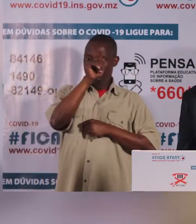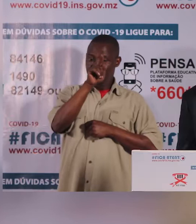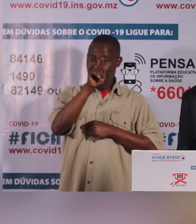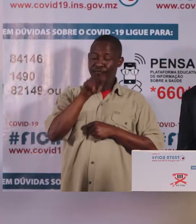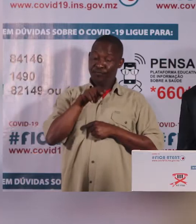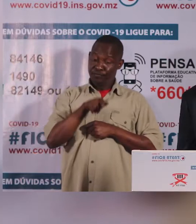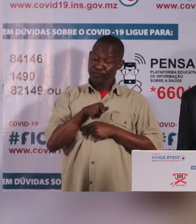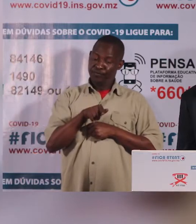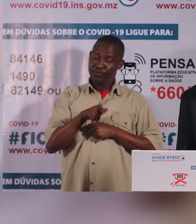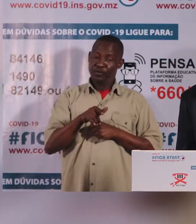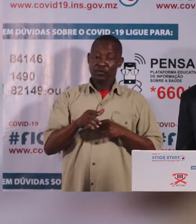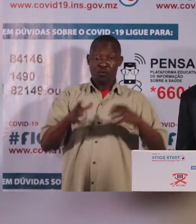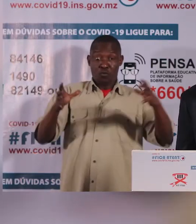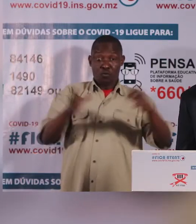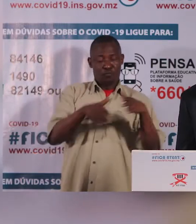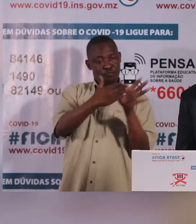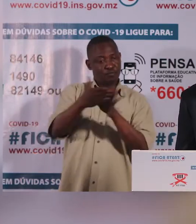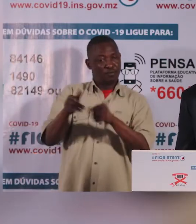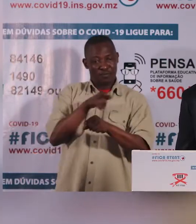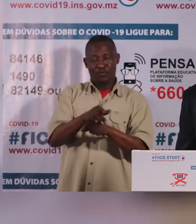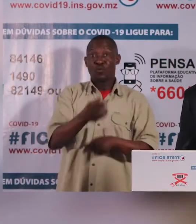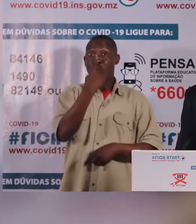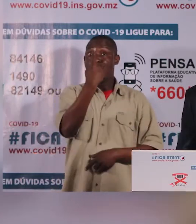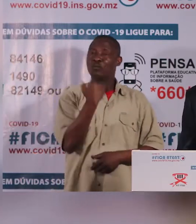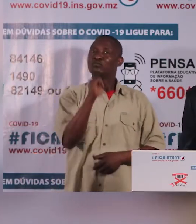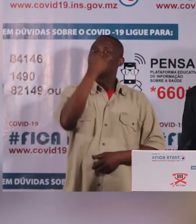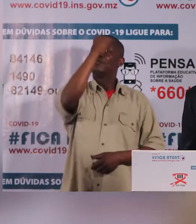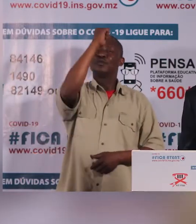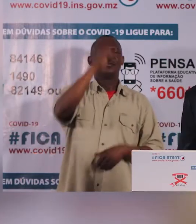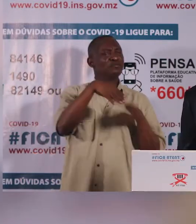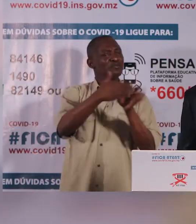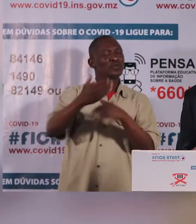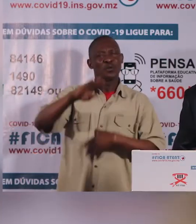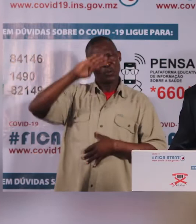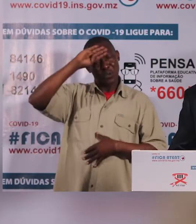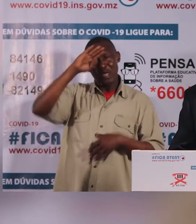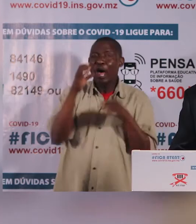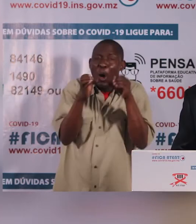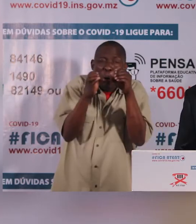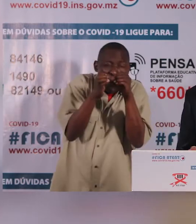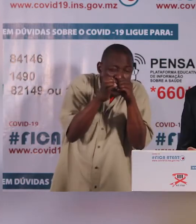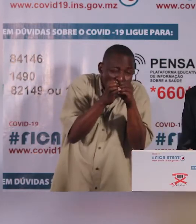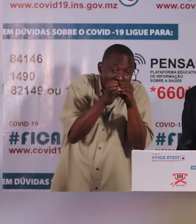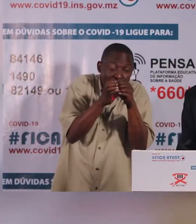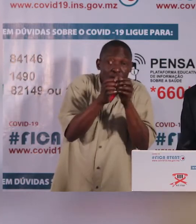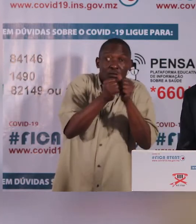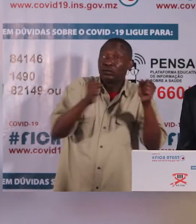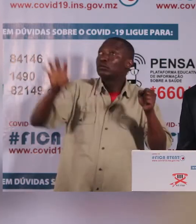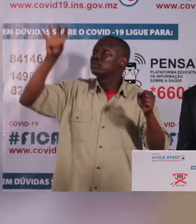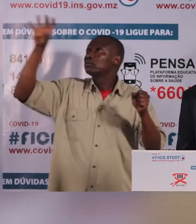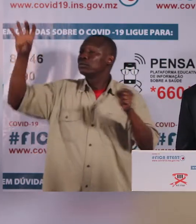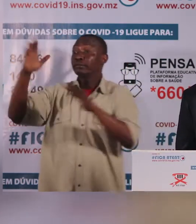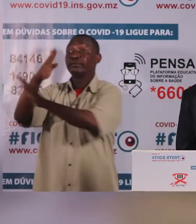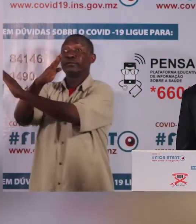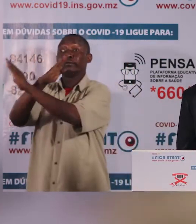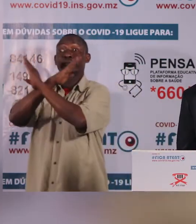casos por milhão de habitantes. Para efeitos de comparação, por exemplo, a Zâmbia